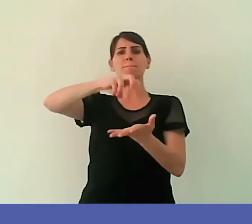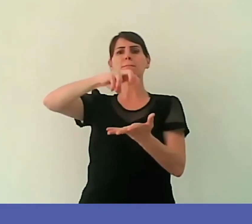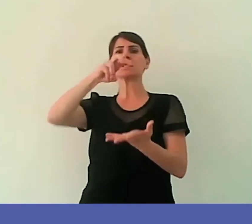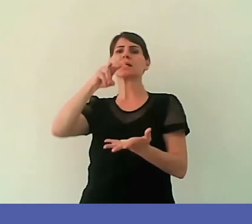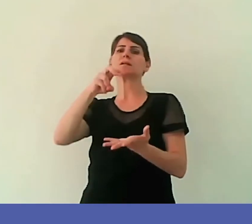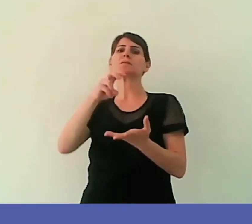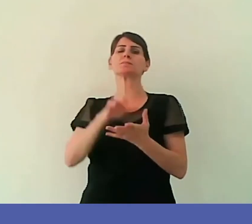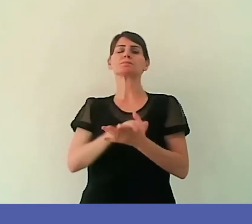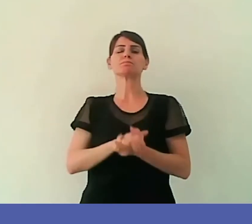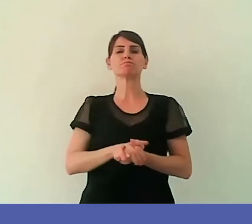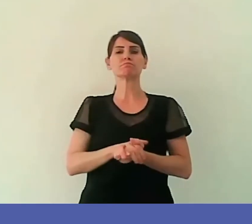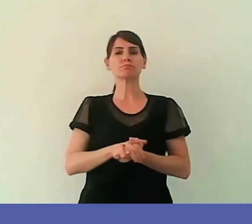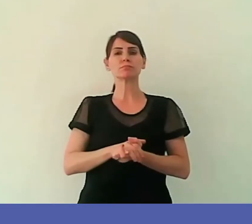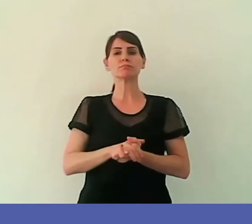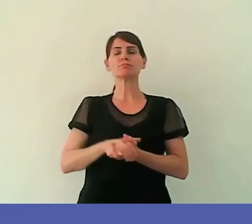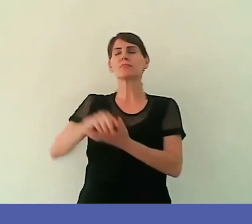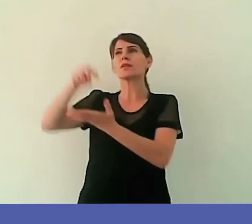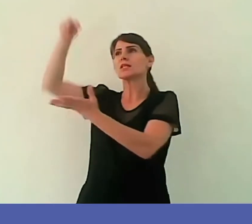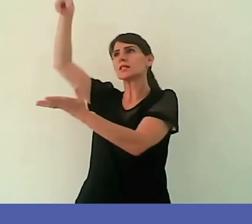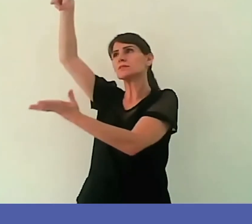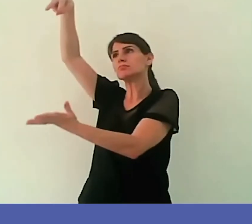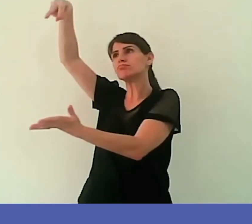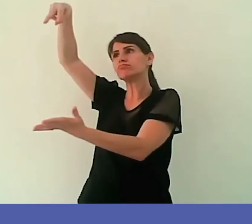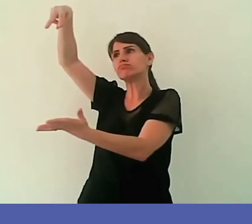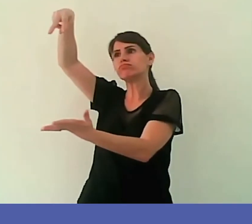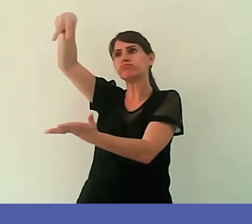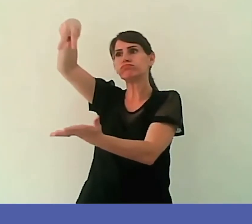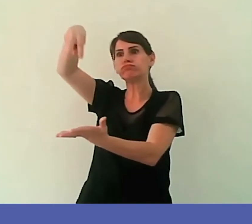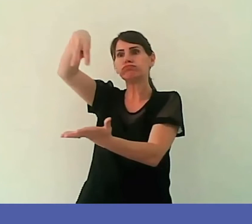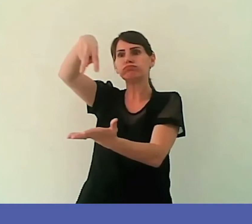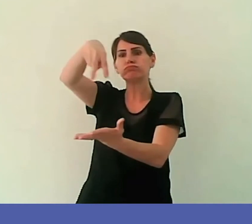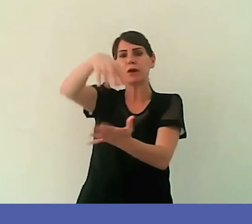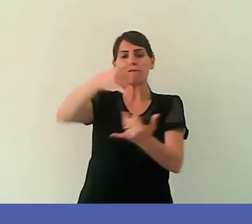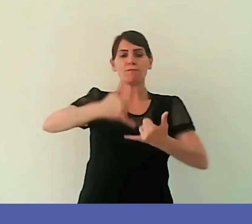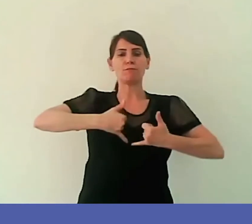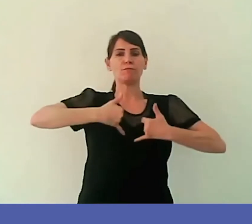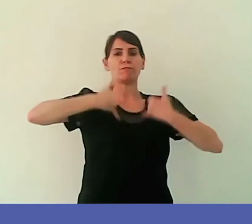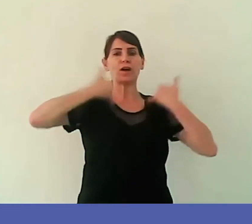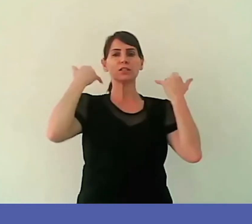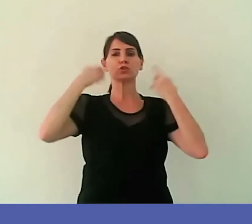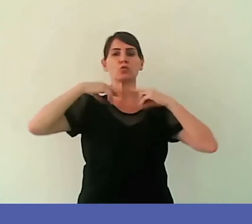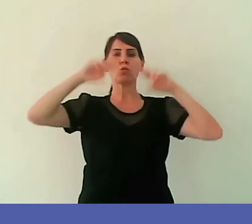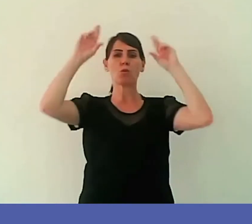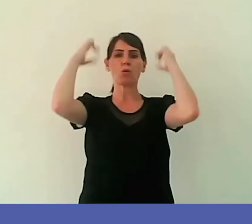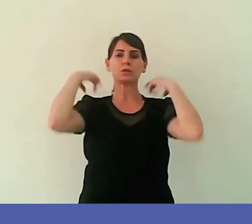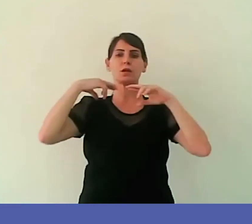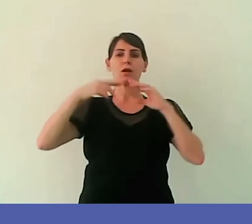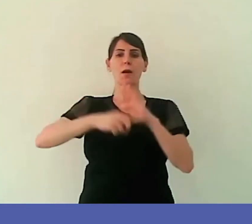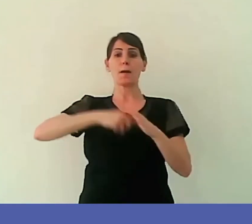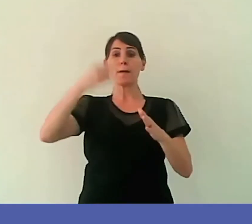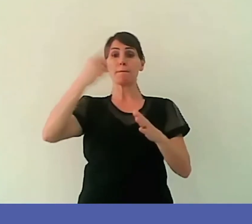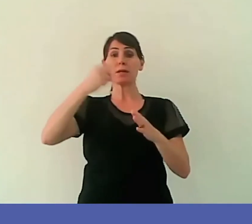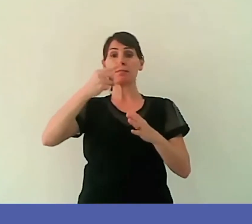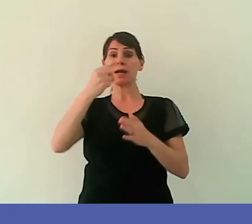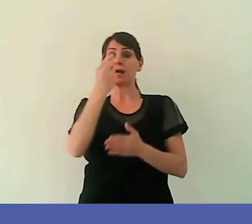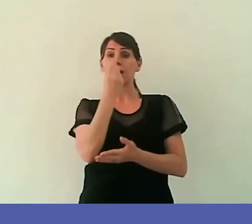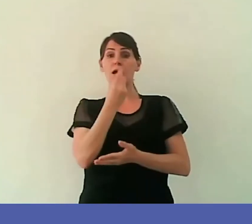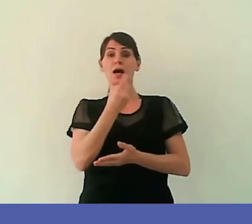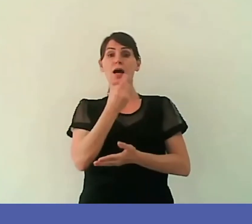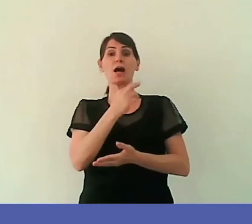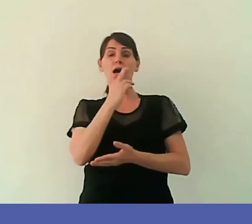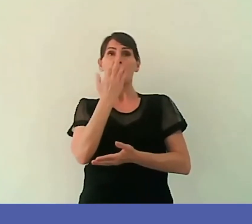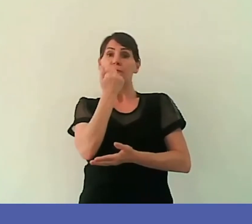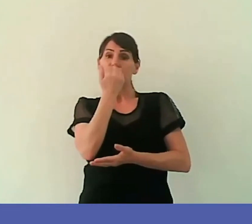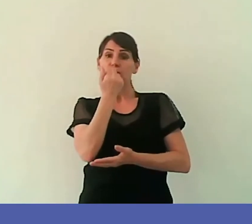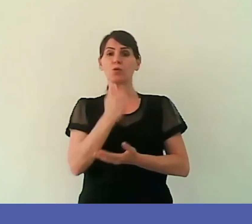Aí então haverá, na vinda do Senhor, haverá as bodas do Cordeiro, que é o banquete que é a primeira refeição do dia. Primeira